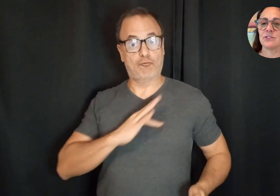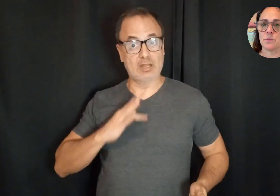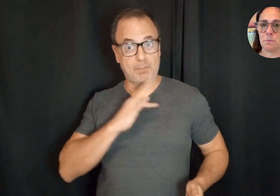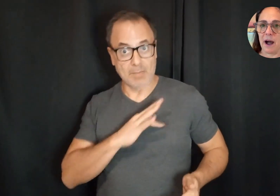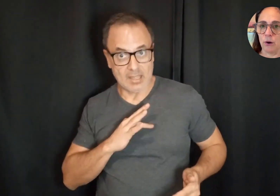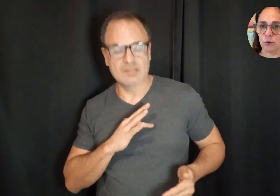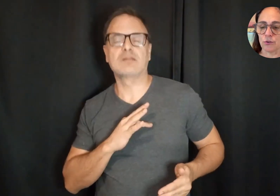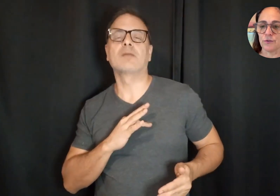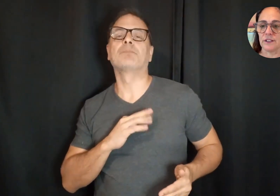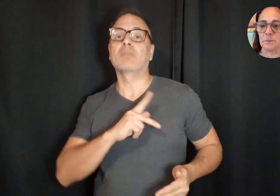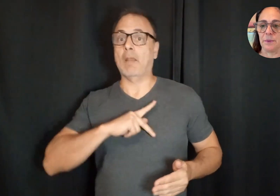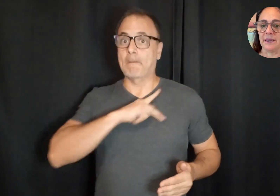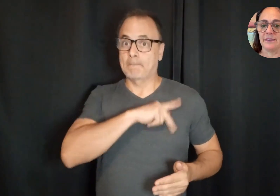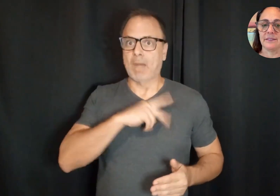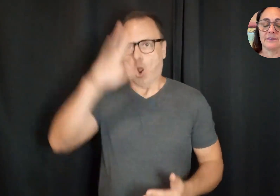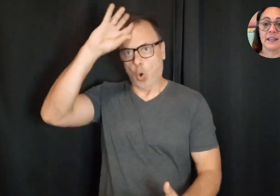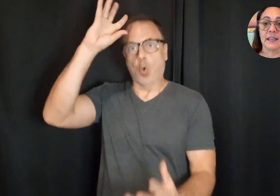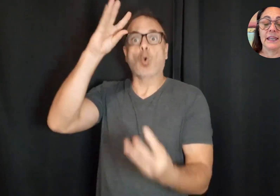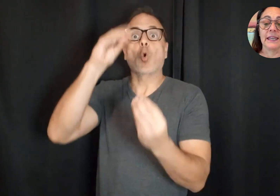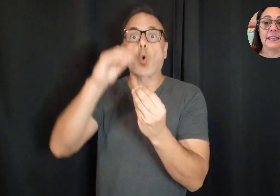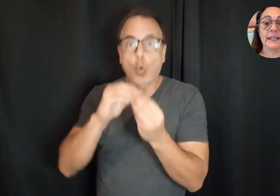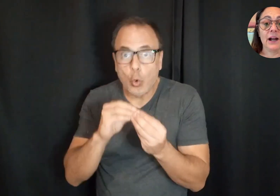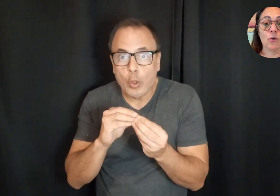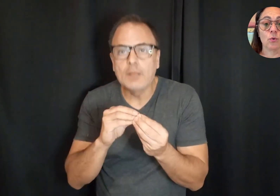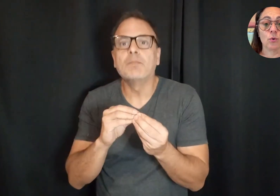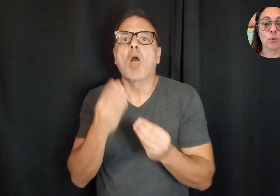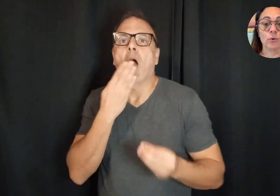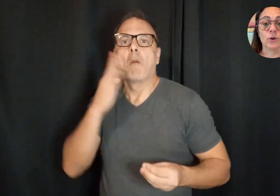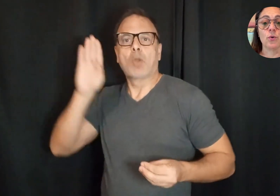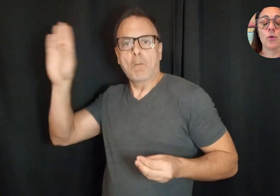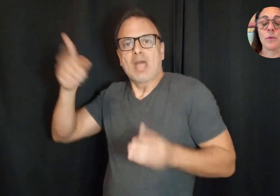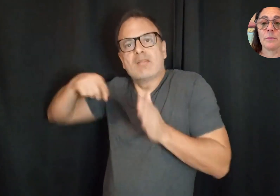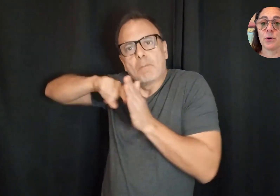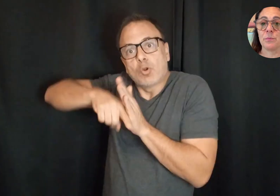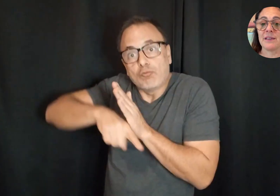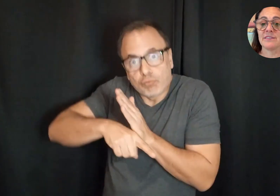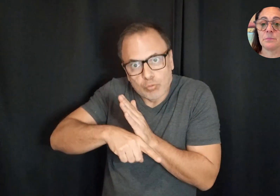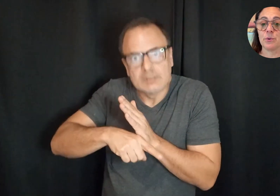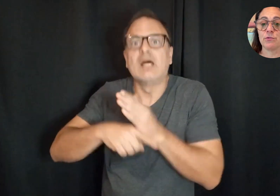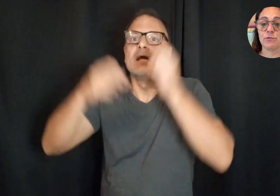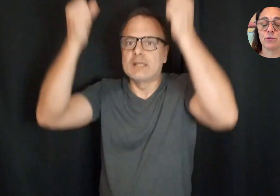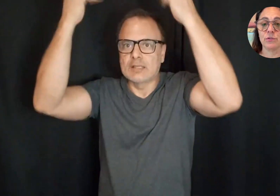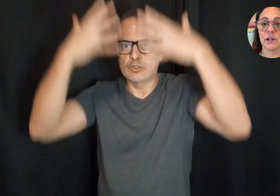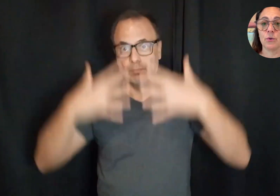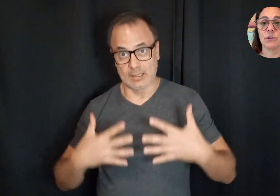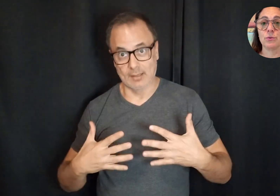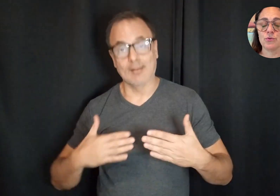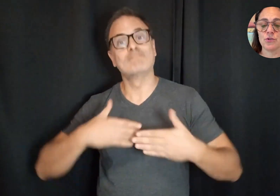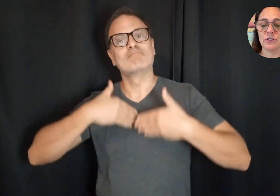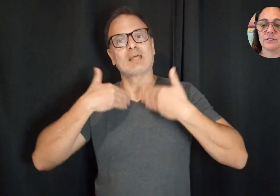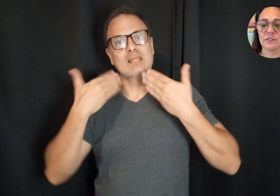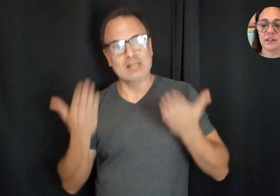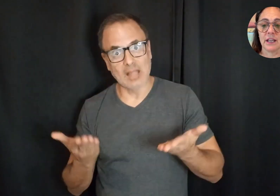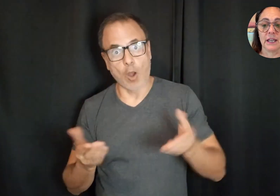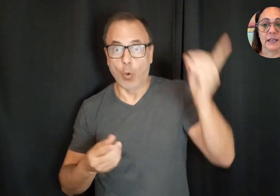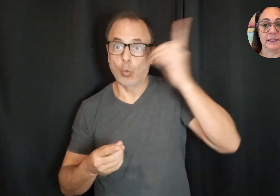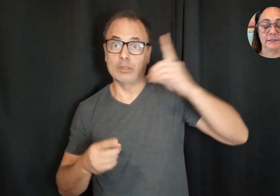de Paulo aos Filipenses, ele a conclui com uma promessa profunda quando diz,